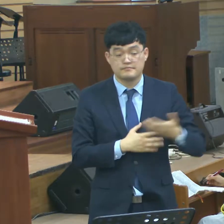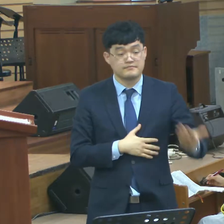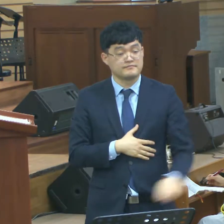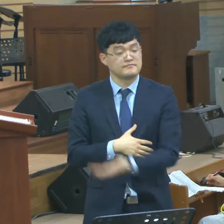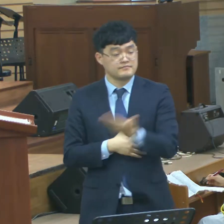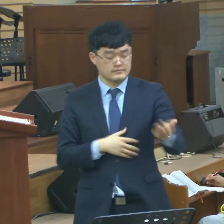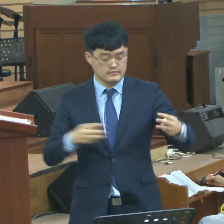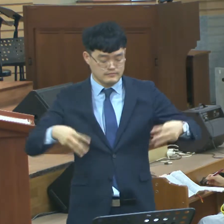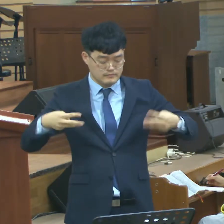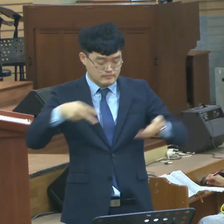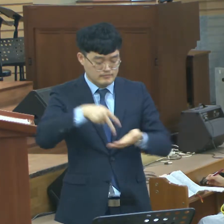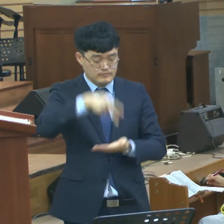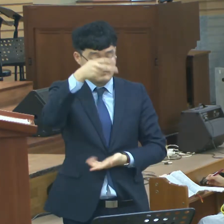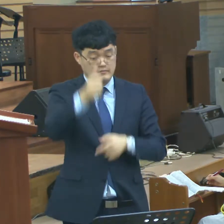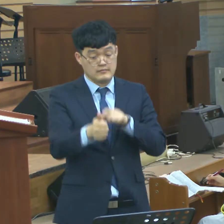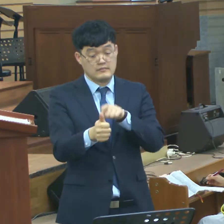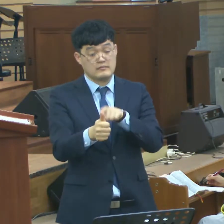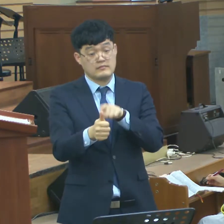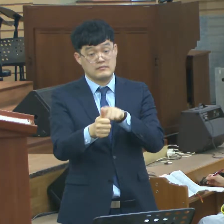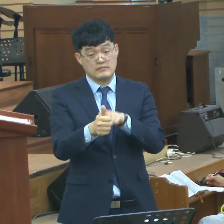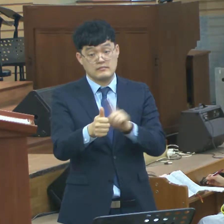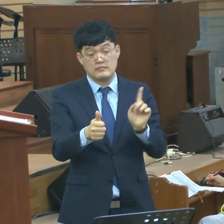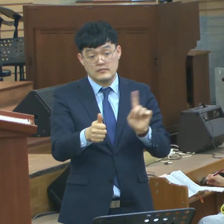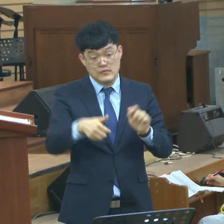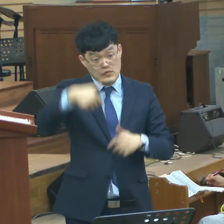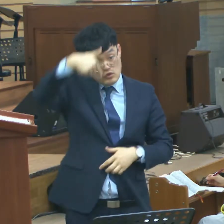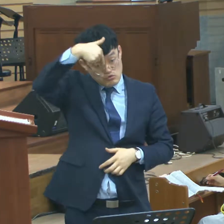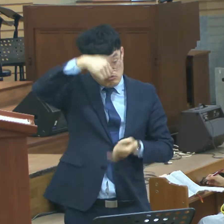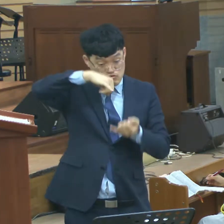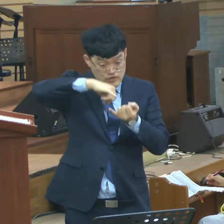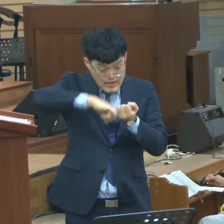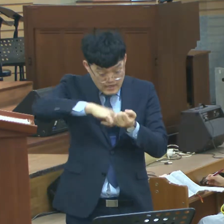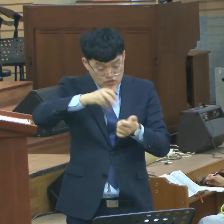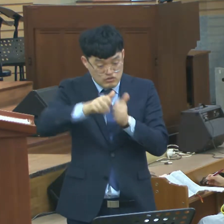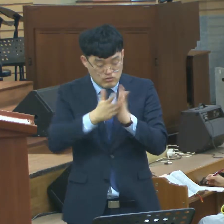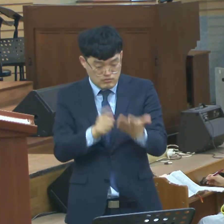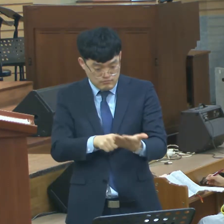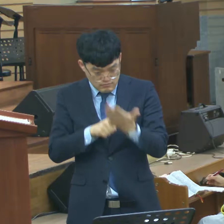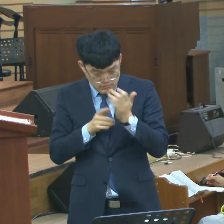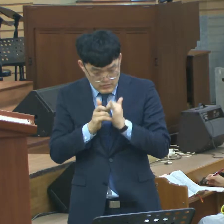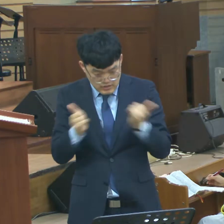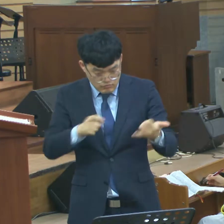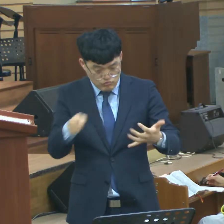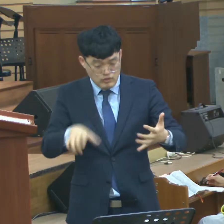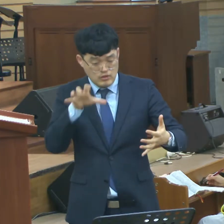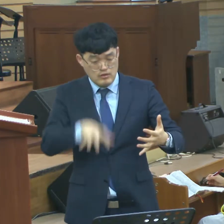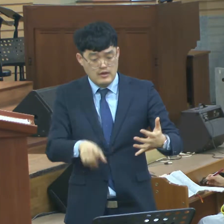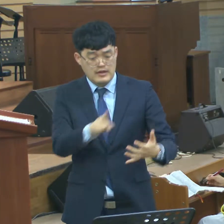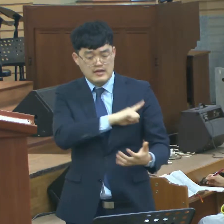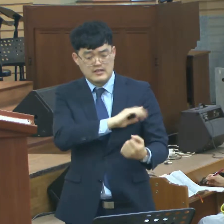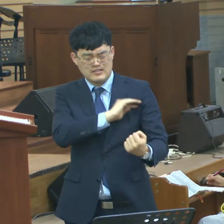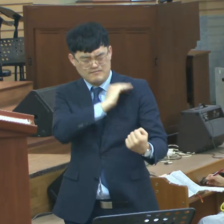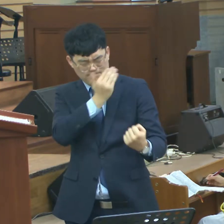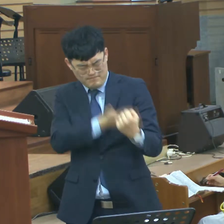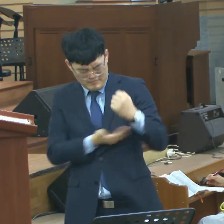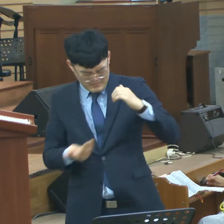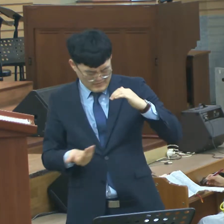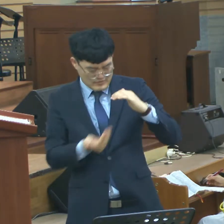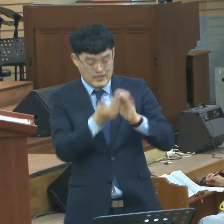여러분 엘리야는요 구약의 인물 중에 가장 도전적이고 가장 능력 있는 인물로